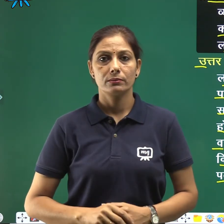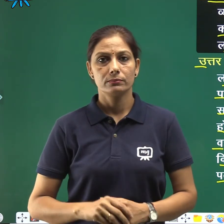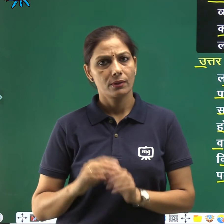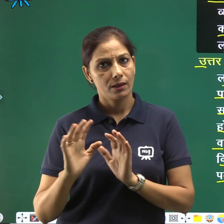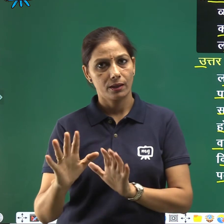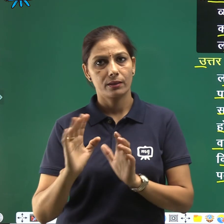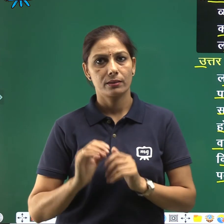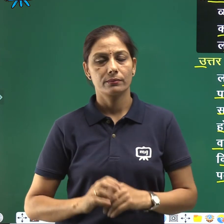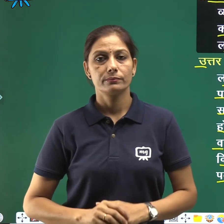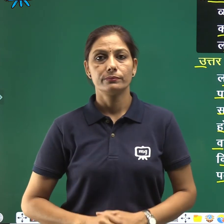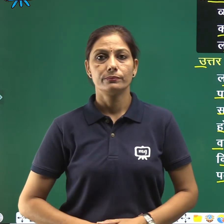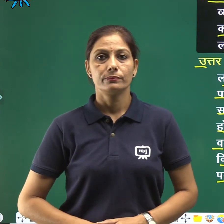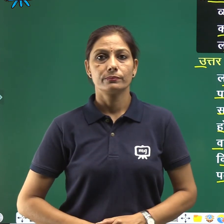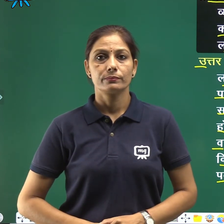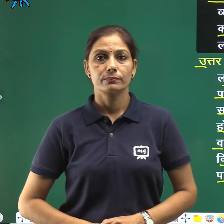रह गई।